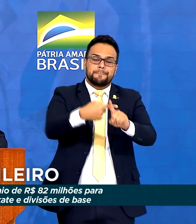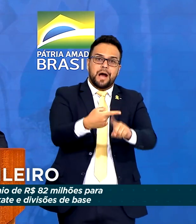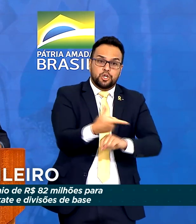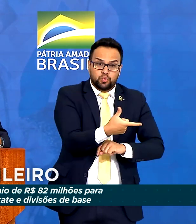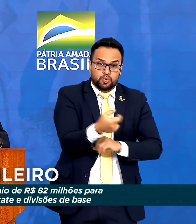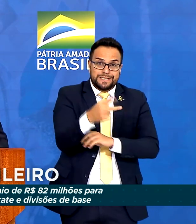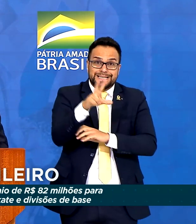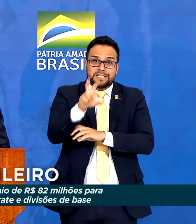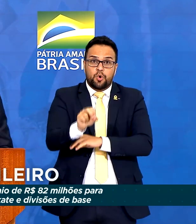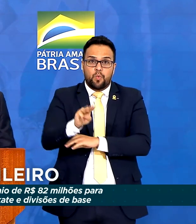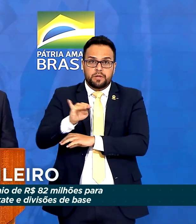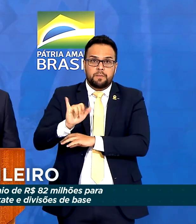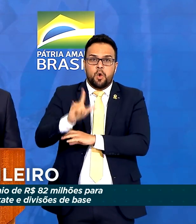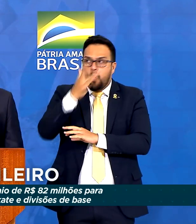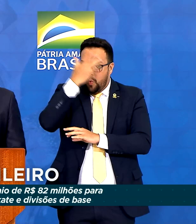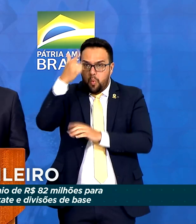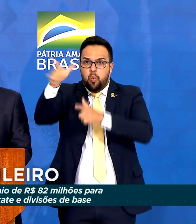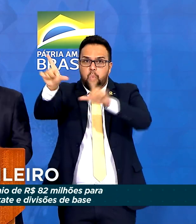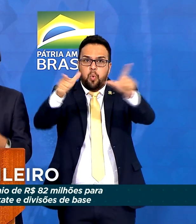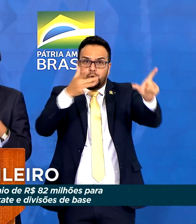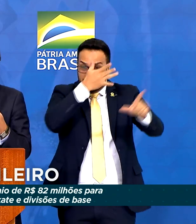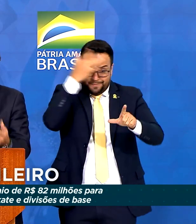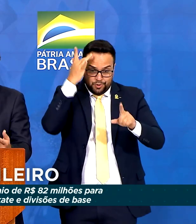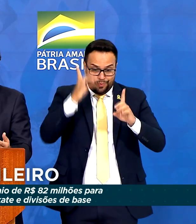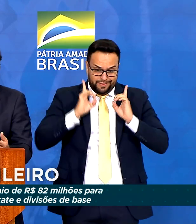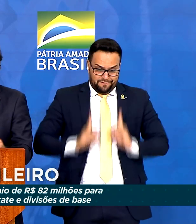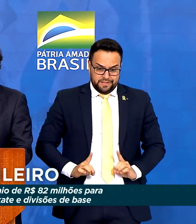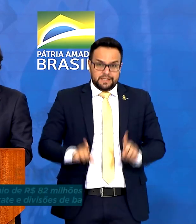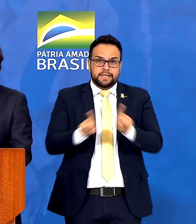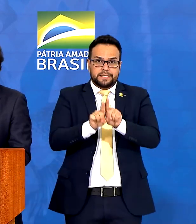250 mil outras pessoas com deficiência pelo Brasil